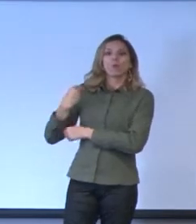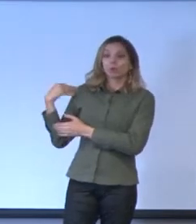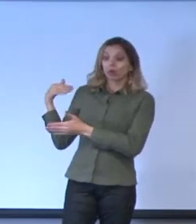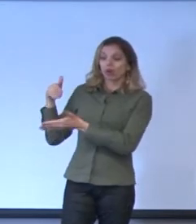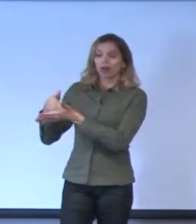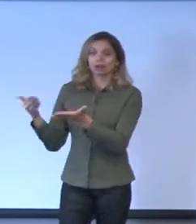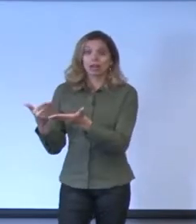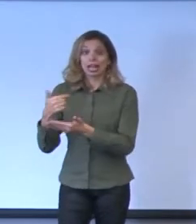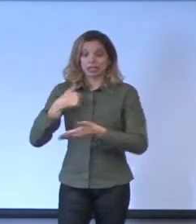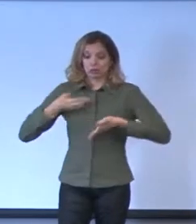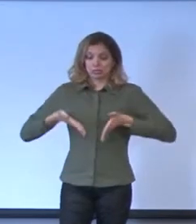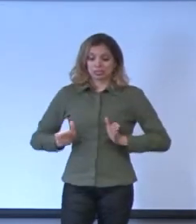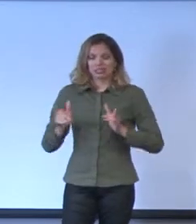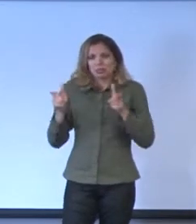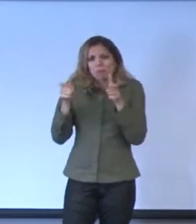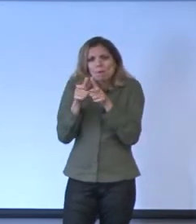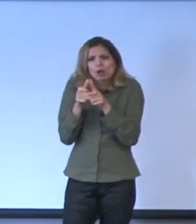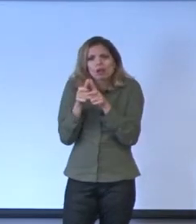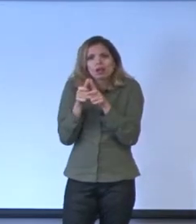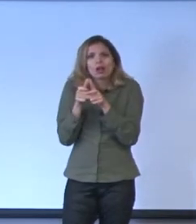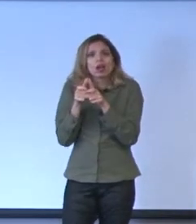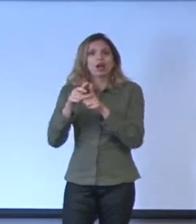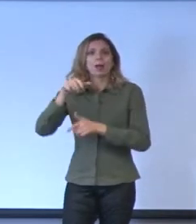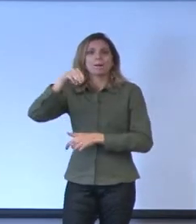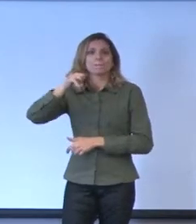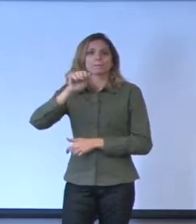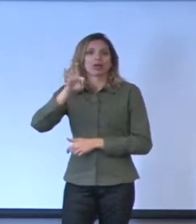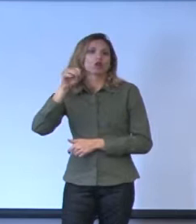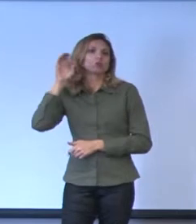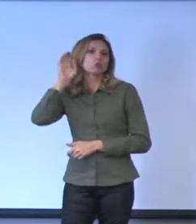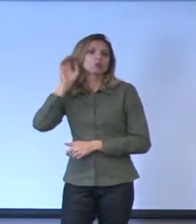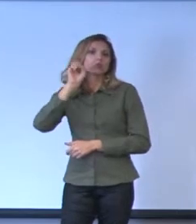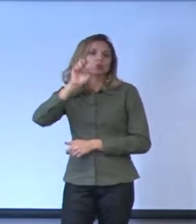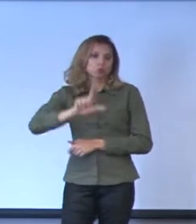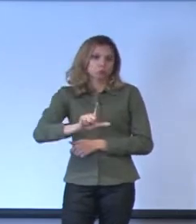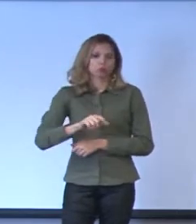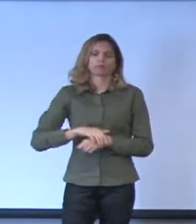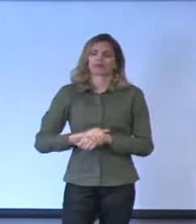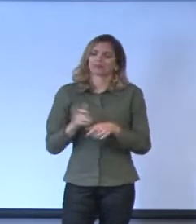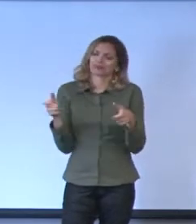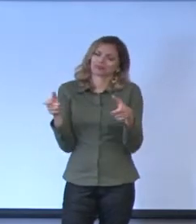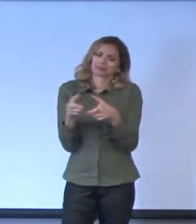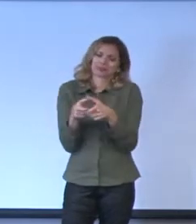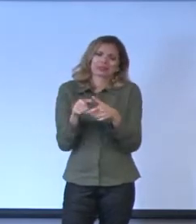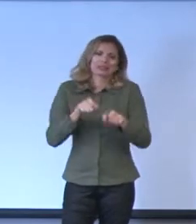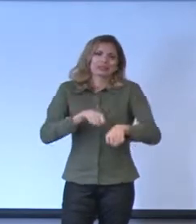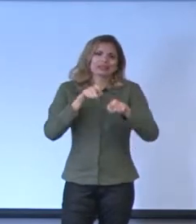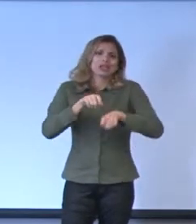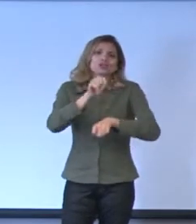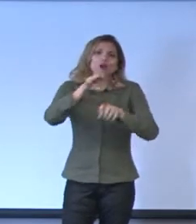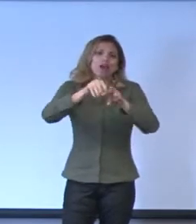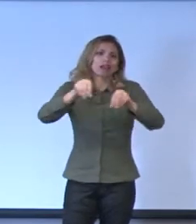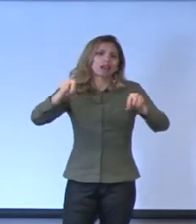Eu nasci numa cidade muito pequena, no interior de Mato Grosso do Sul, e a cidade era praticamente toda de areia.